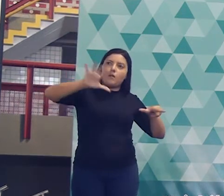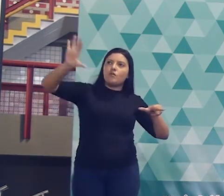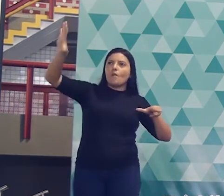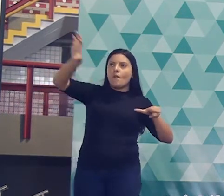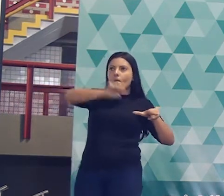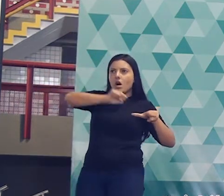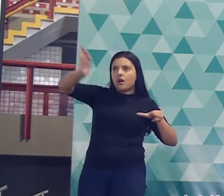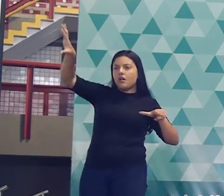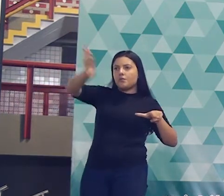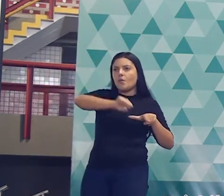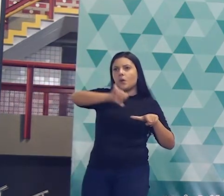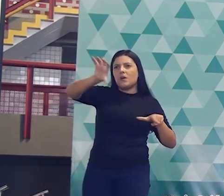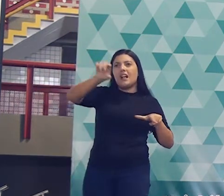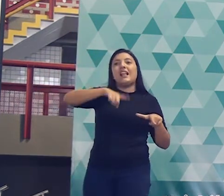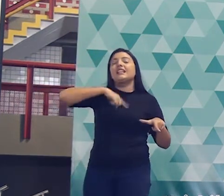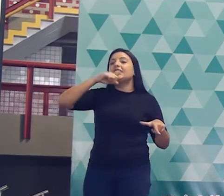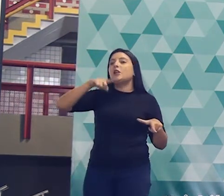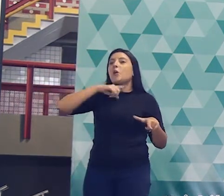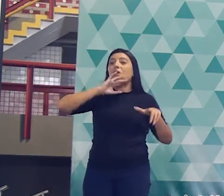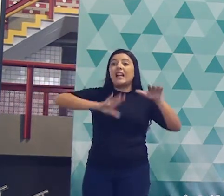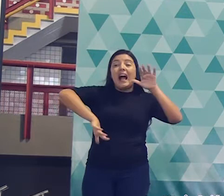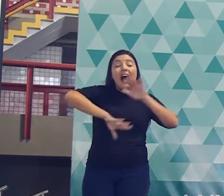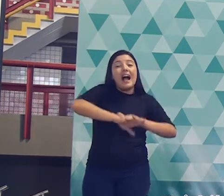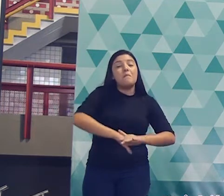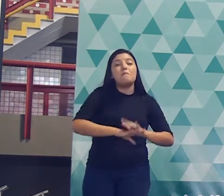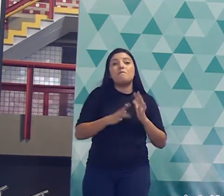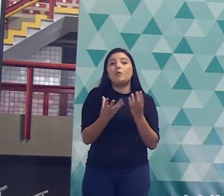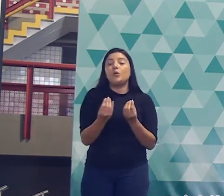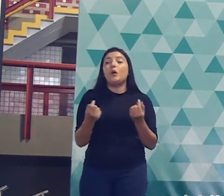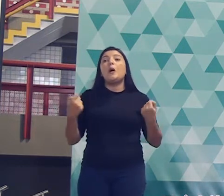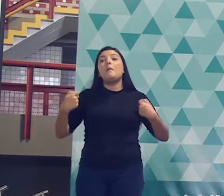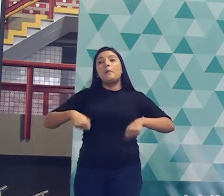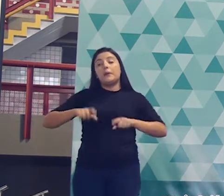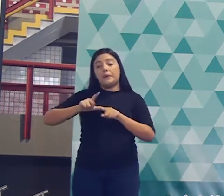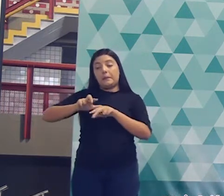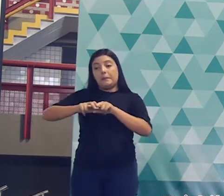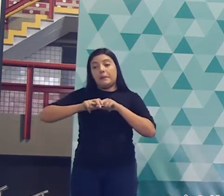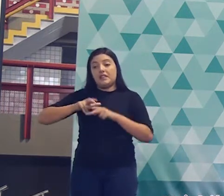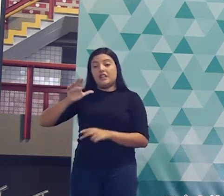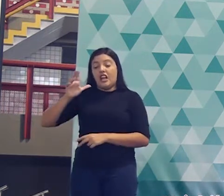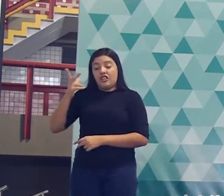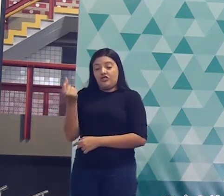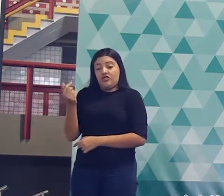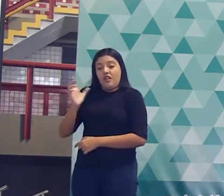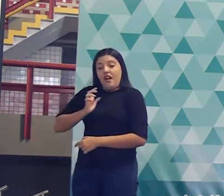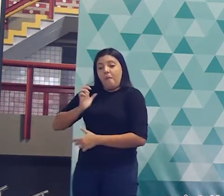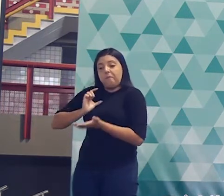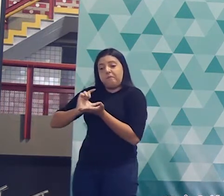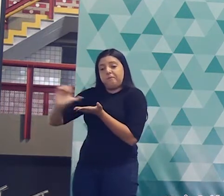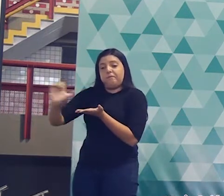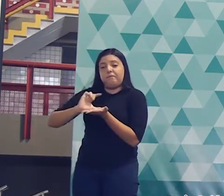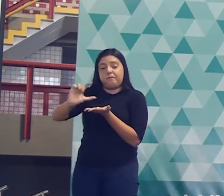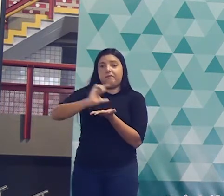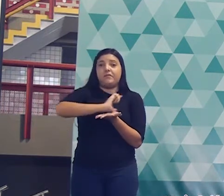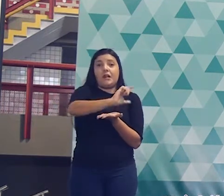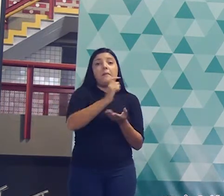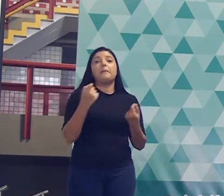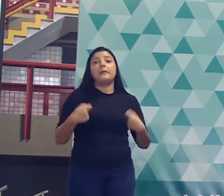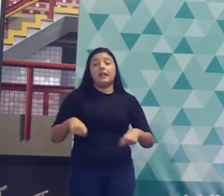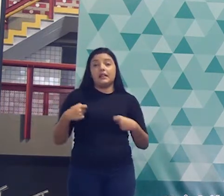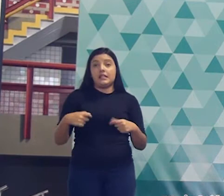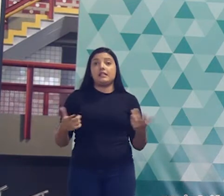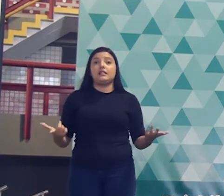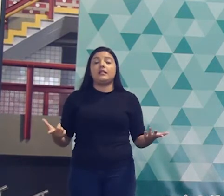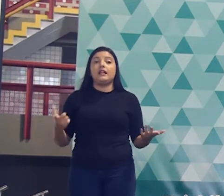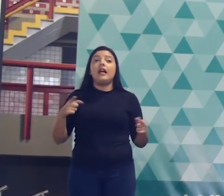produzir tanta energia. Então, a gente precisa de um investimento muito alto para conseguir ter energia. E eu não sei se vocês sabem, também tem